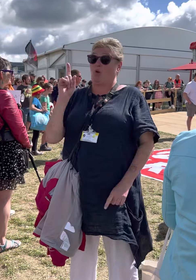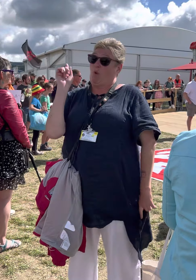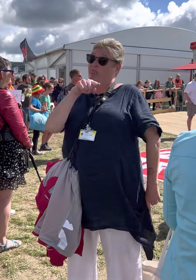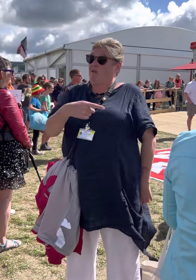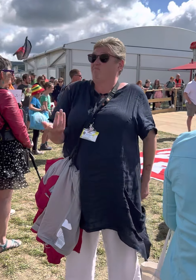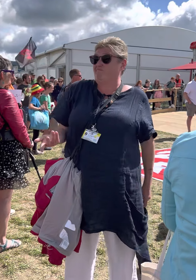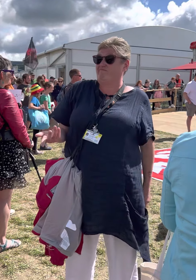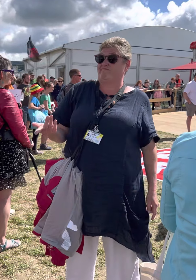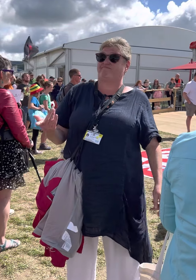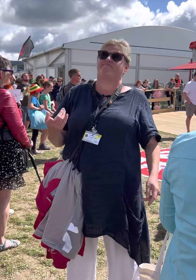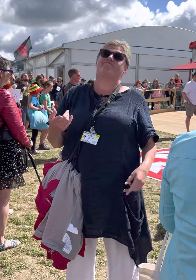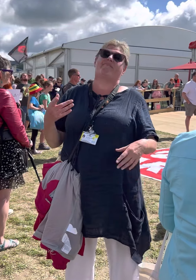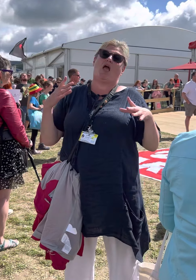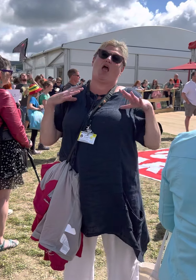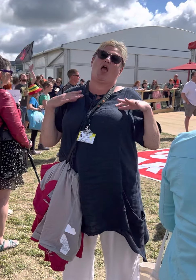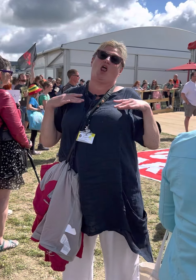yma?